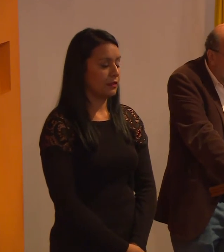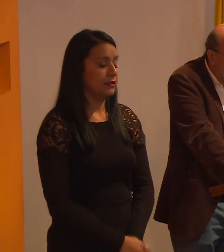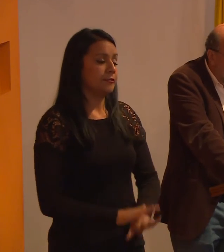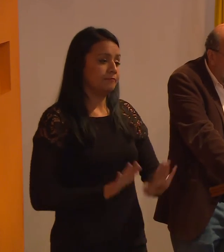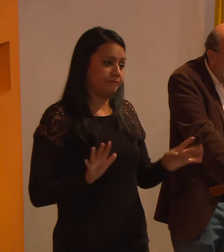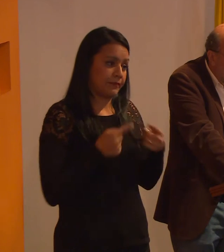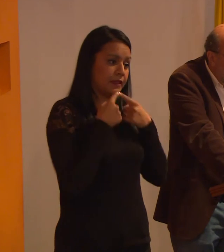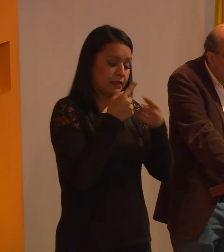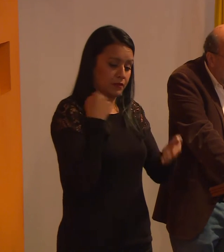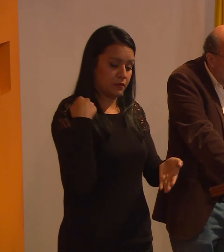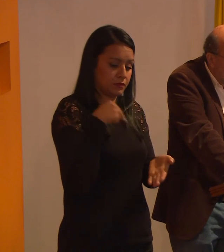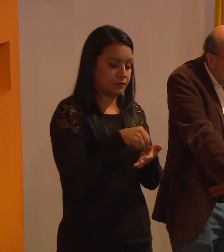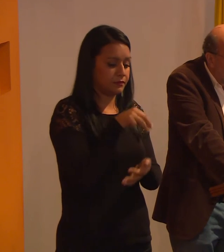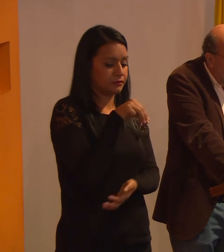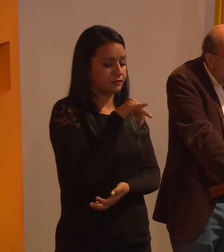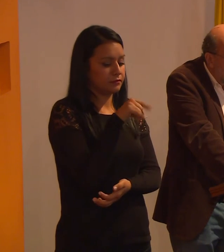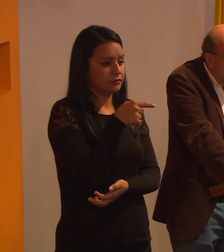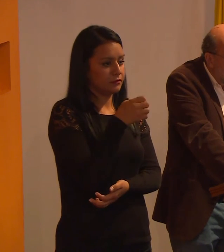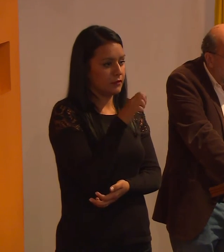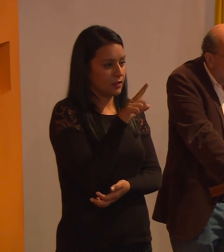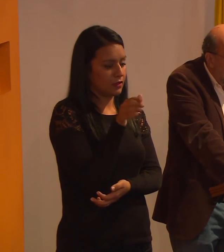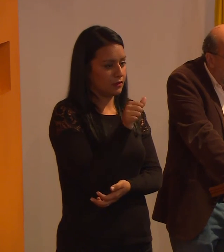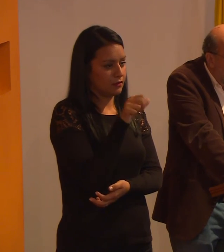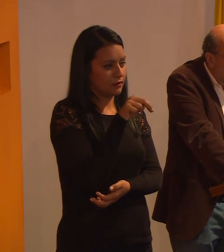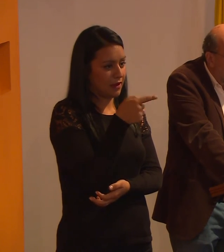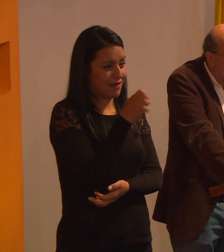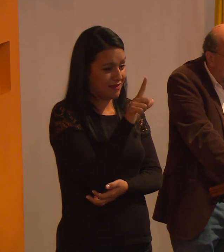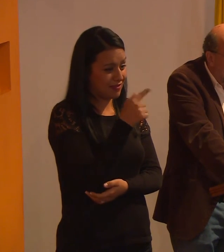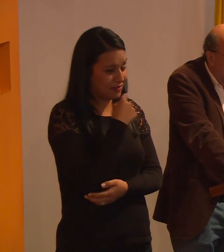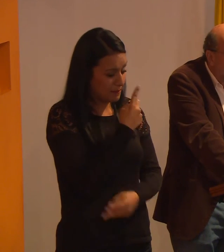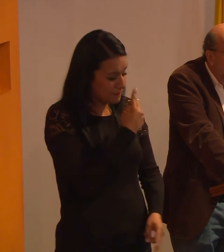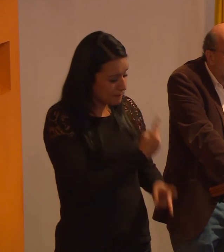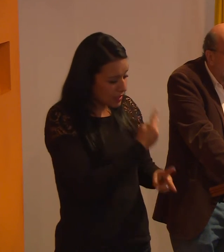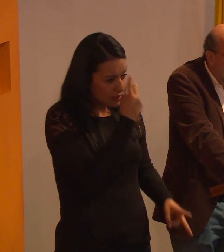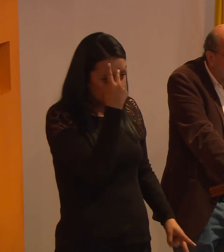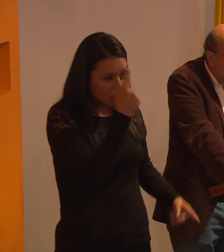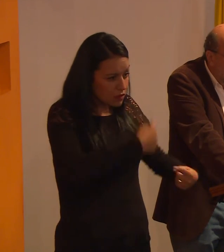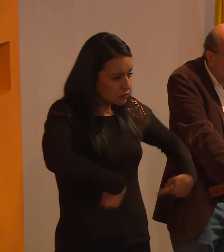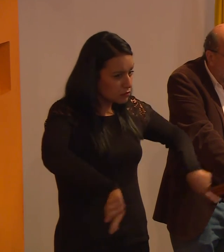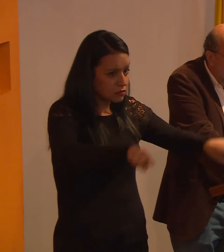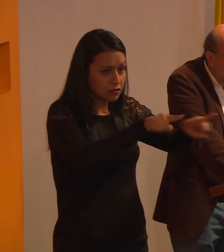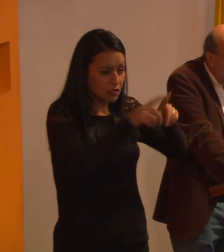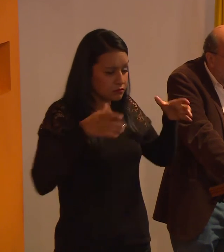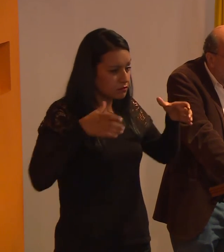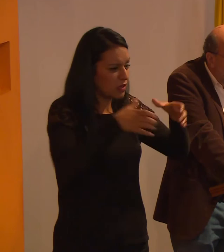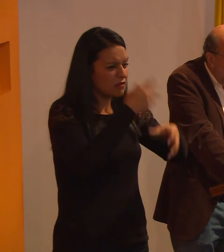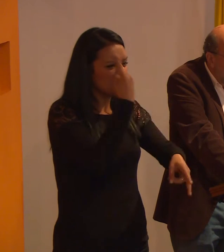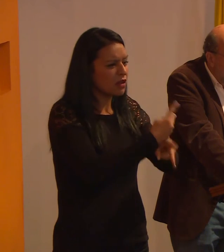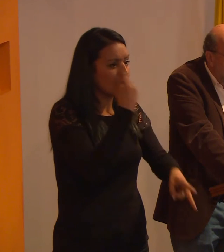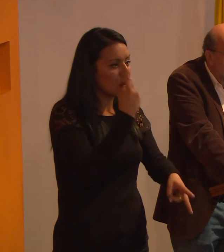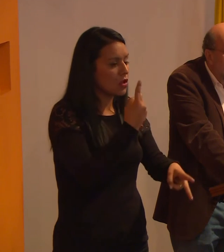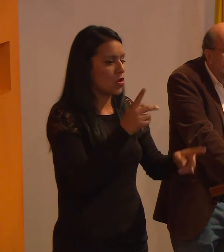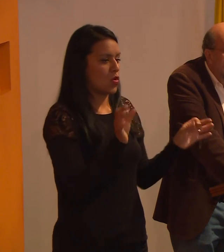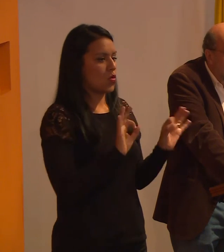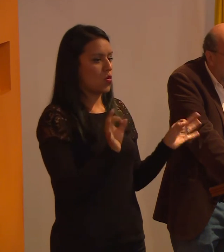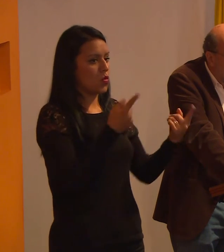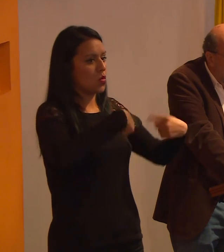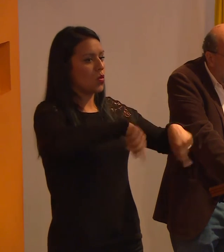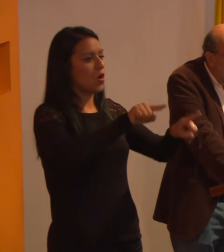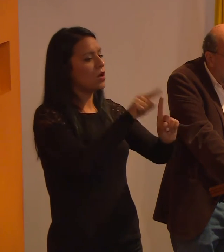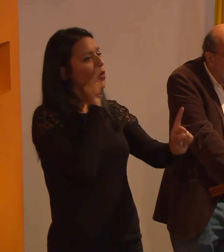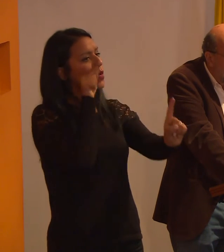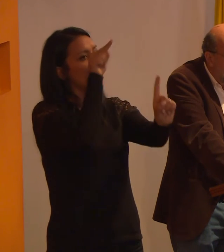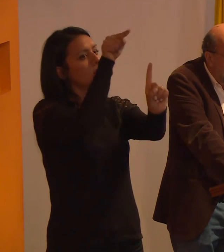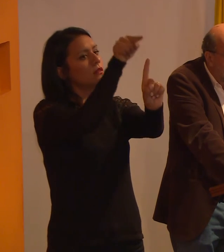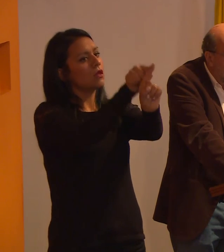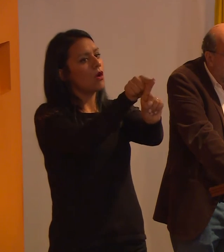Decía Miguel Ángel que el mayor de los peligros para la mayoría de nosotros no es que nuestro